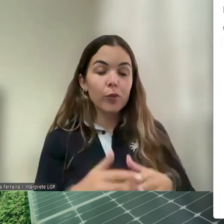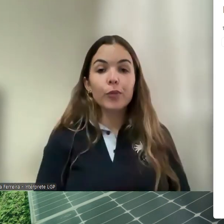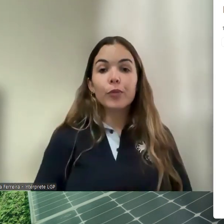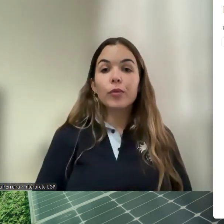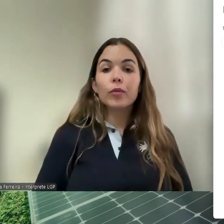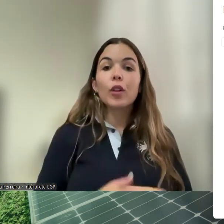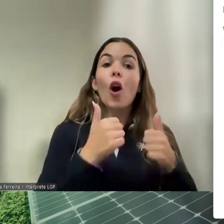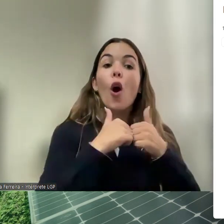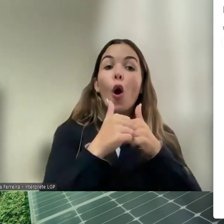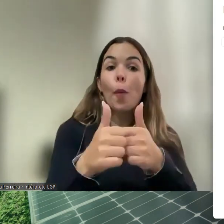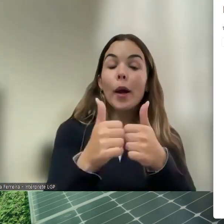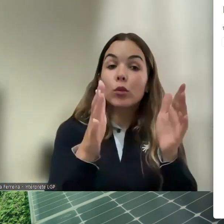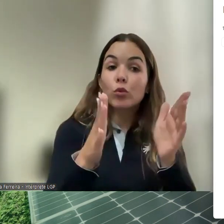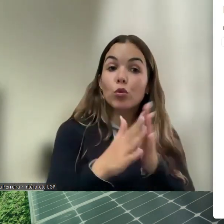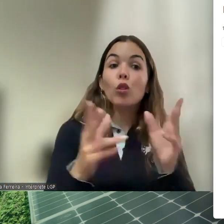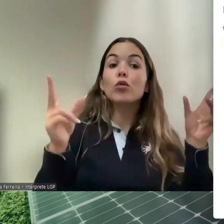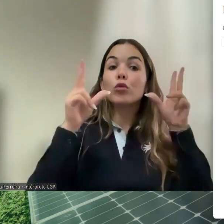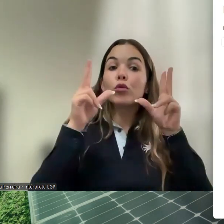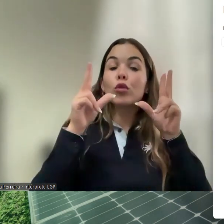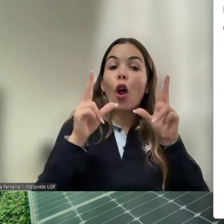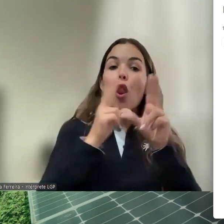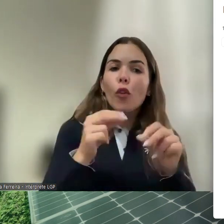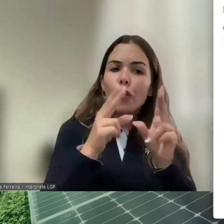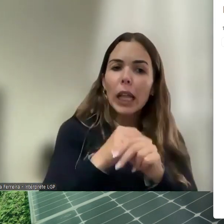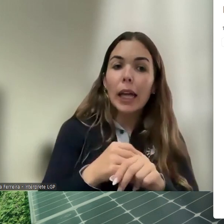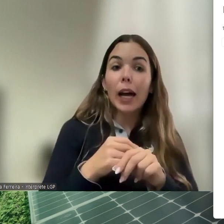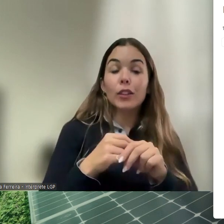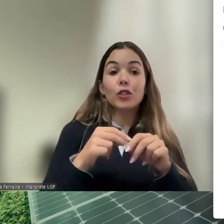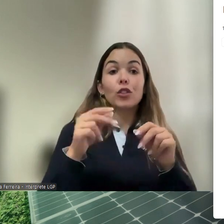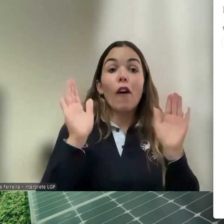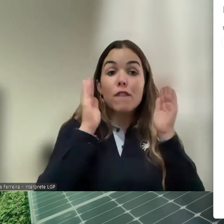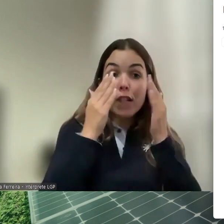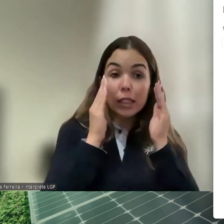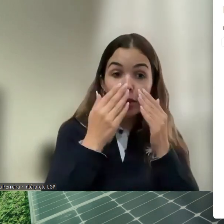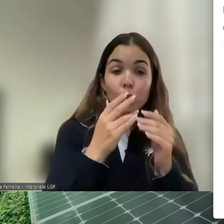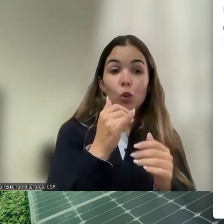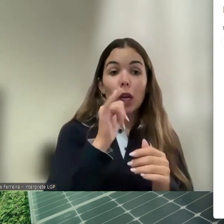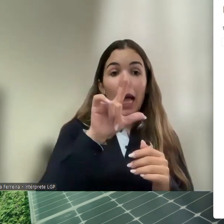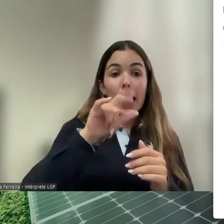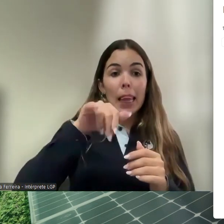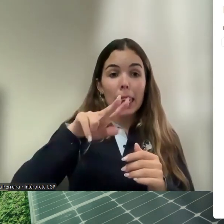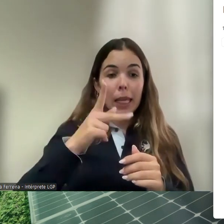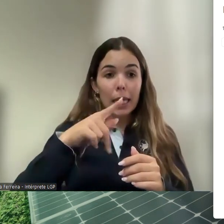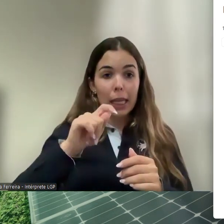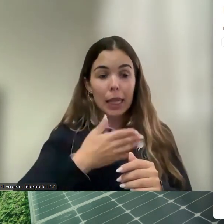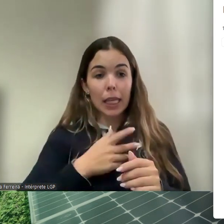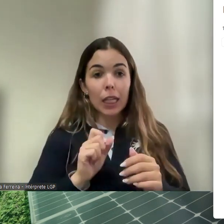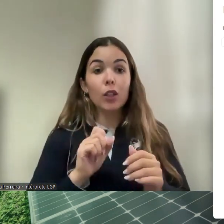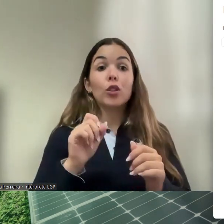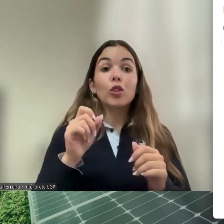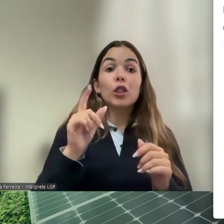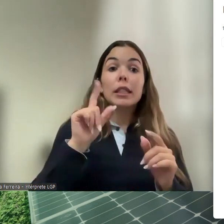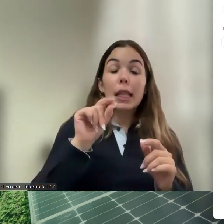Acompanhe todas as novidades e iniciativas do INA nas redes sociais, Facebook, LinkedIn, Twitter e Instagram, e também no